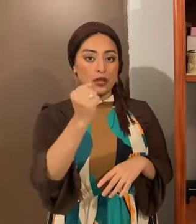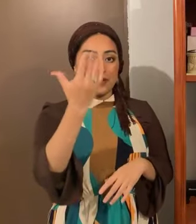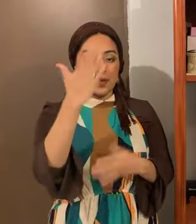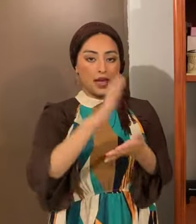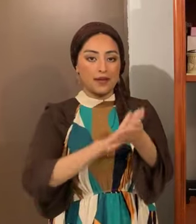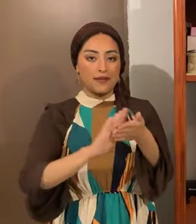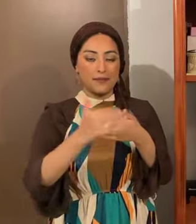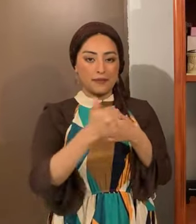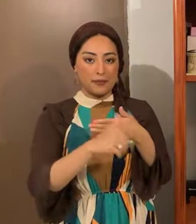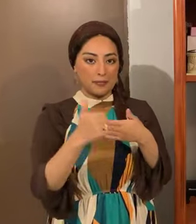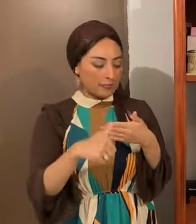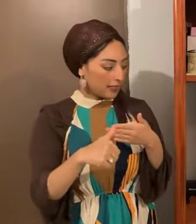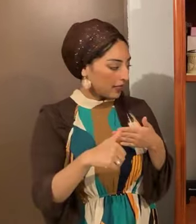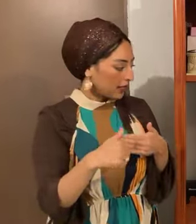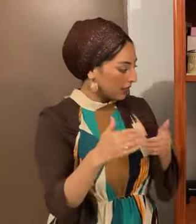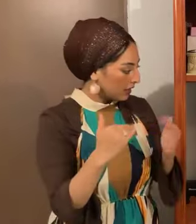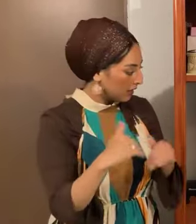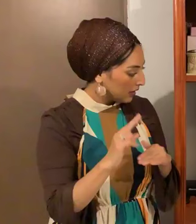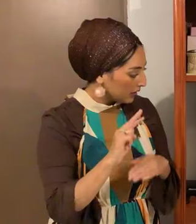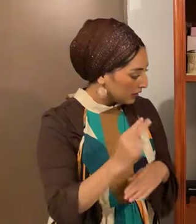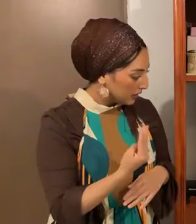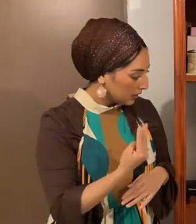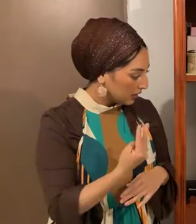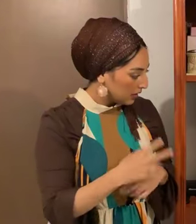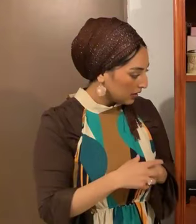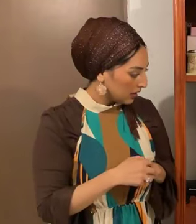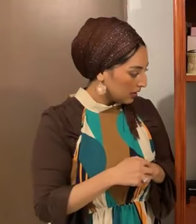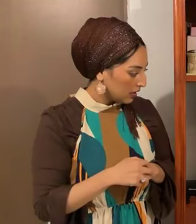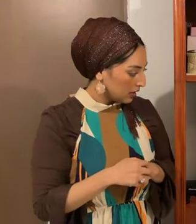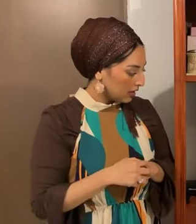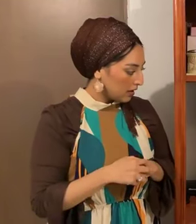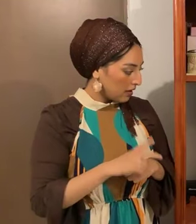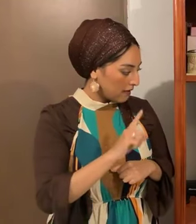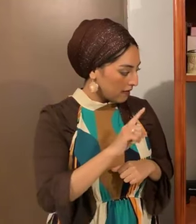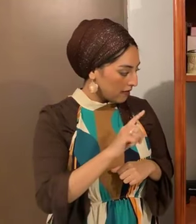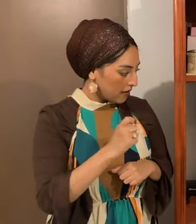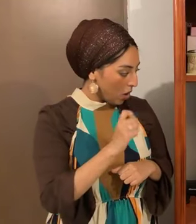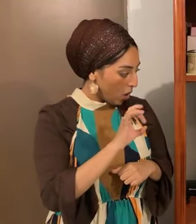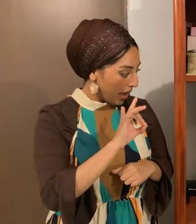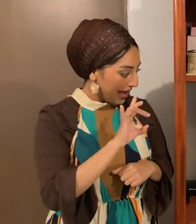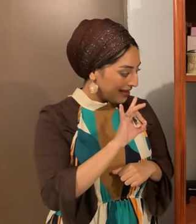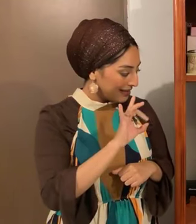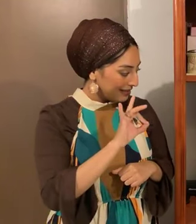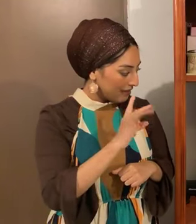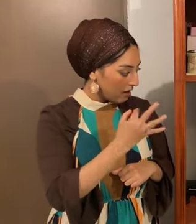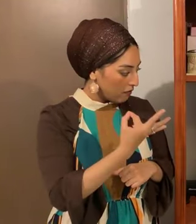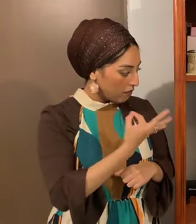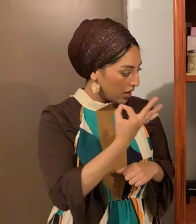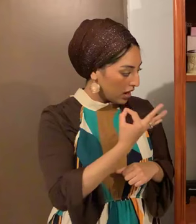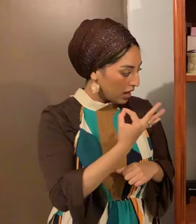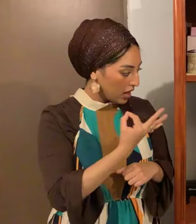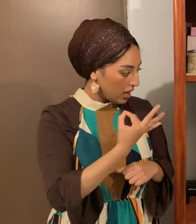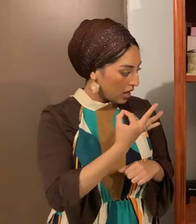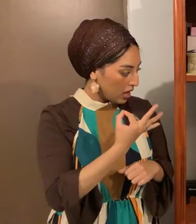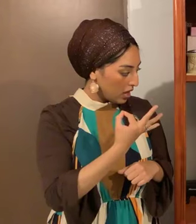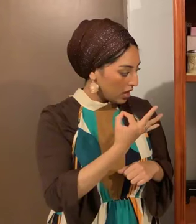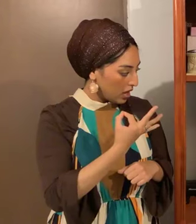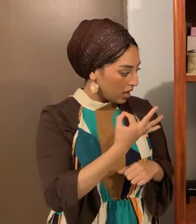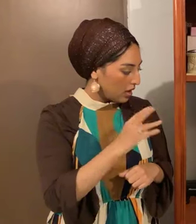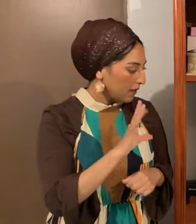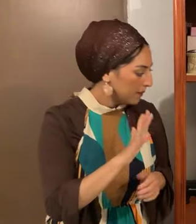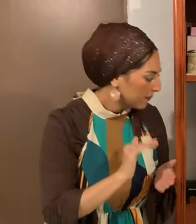de Hamatzot, el segundo va a ser del viernes 8 al